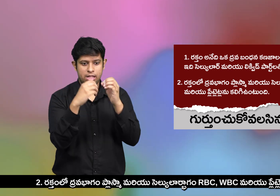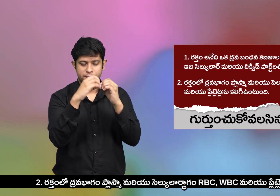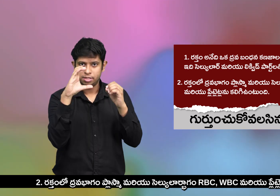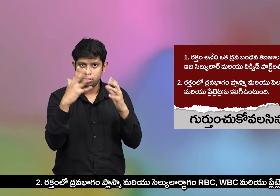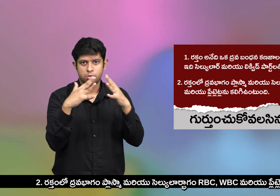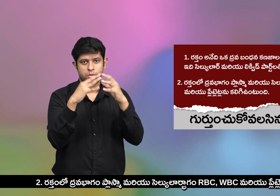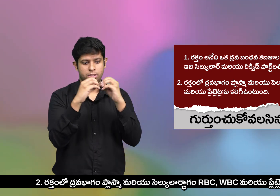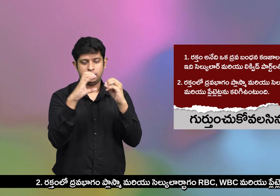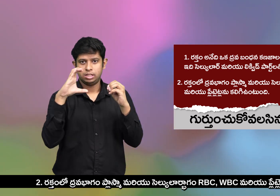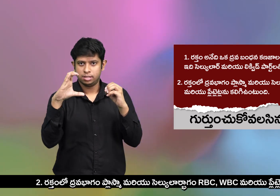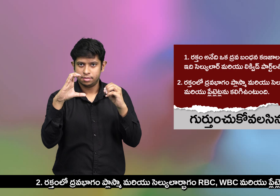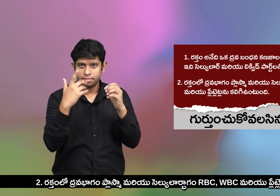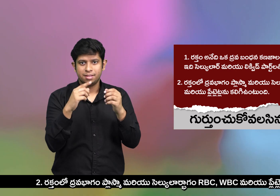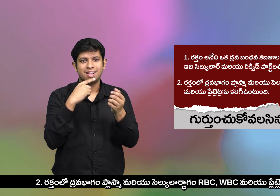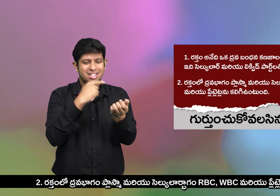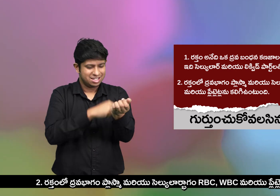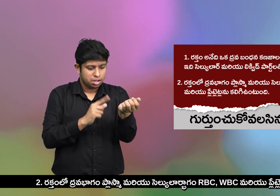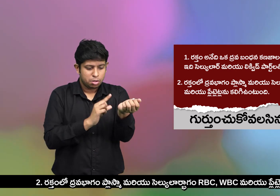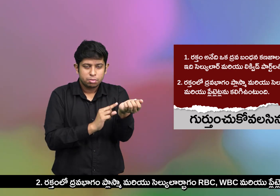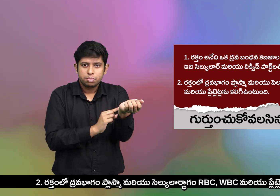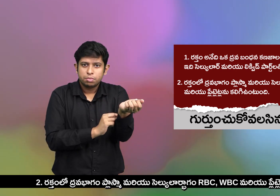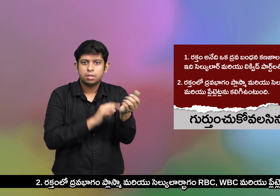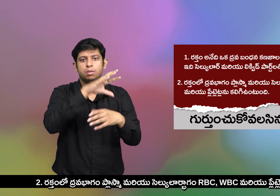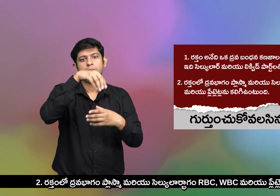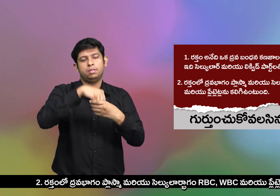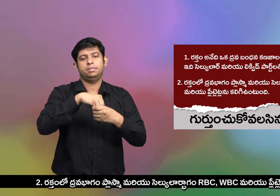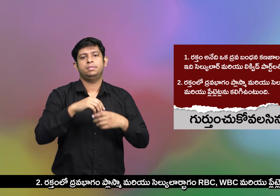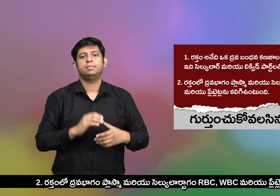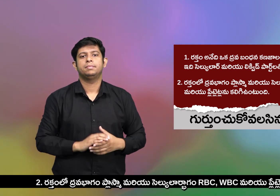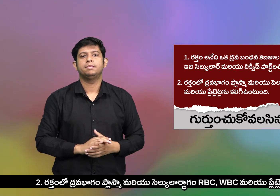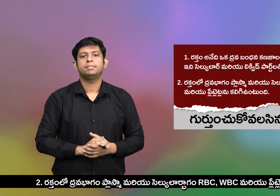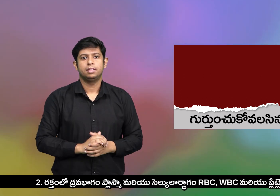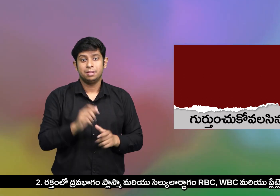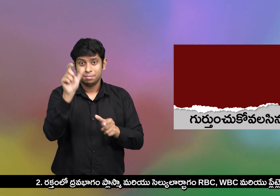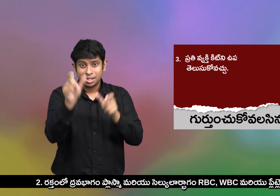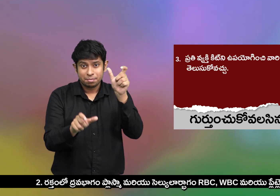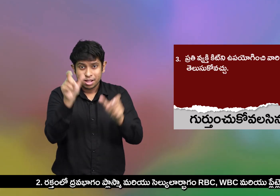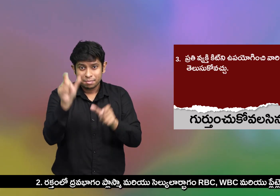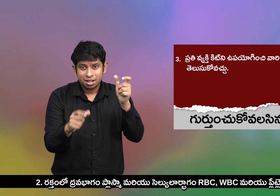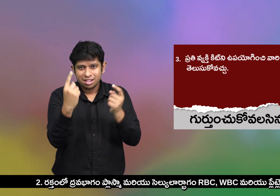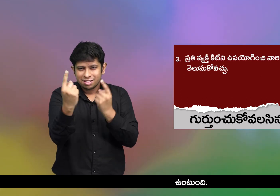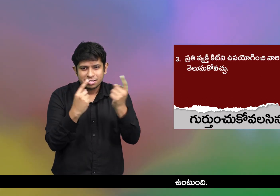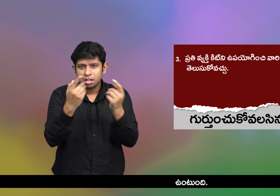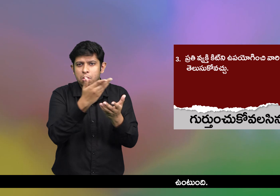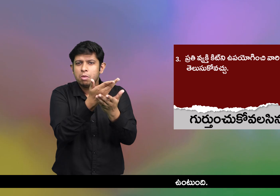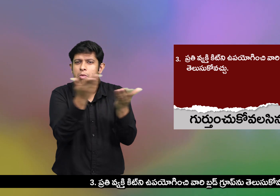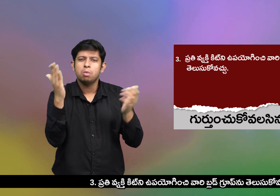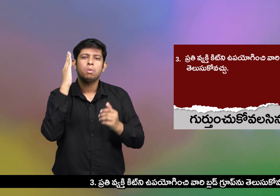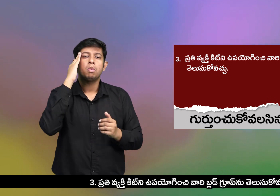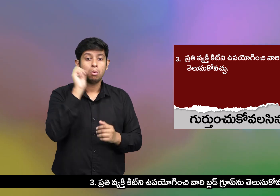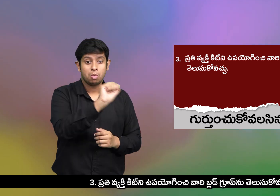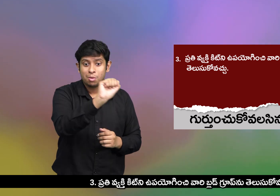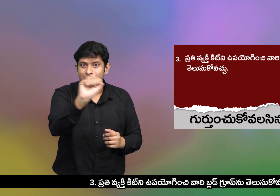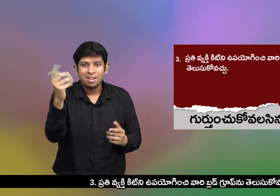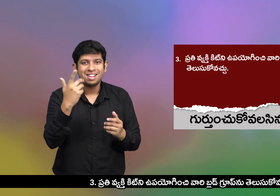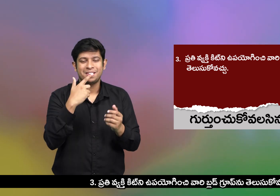మరియు సెల్యులార్ భాగం ఆర్బీసీ, డబ్ల్యూబీసీ మరియు ప్లేట్లెట్లను కలిగి ఉంటుంది.